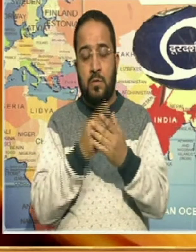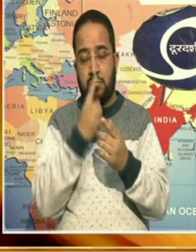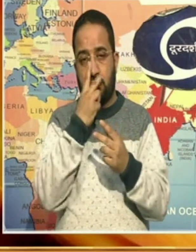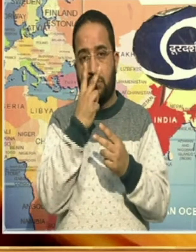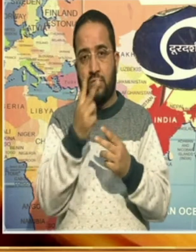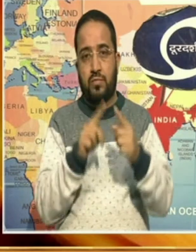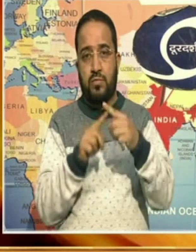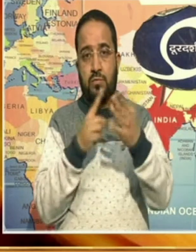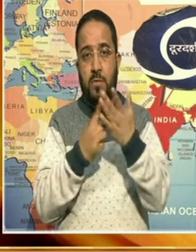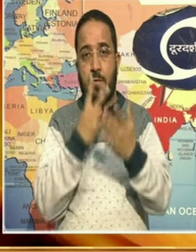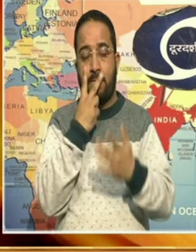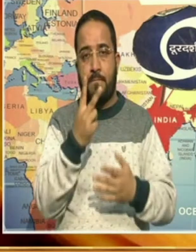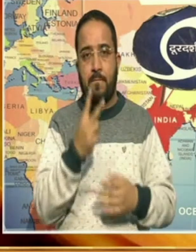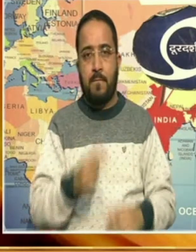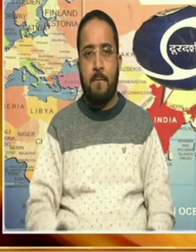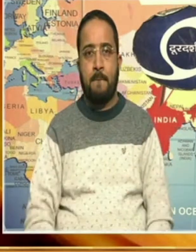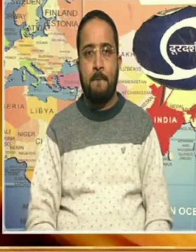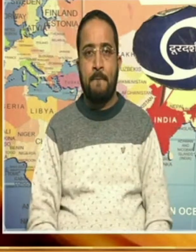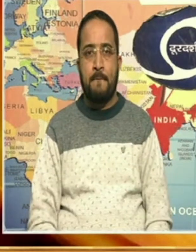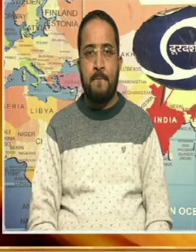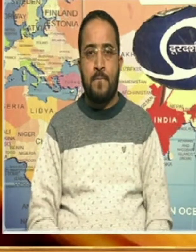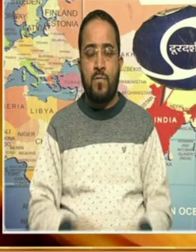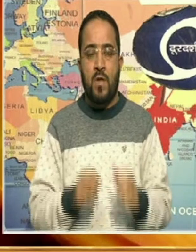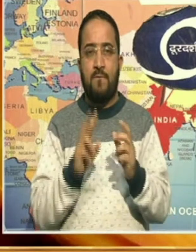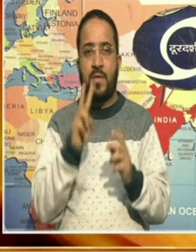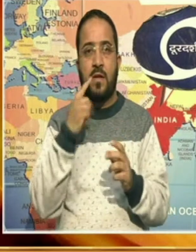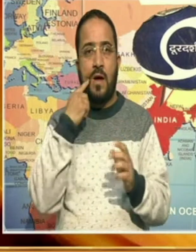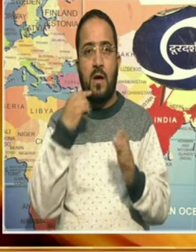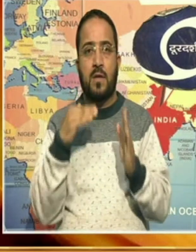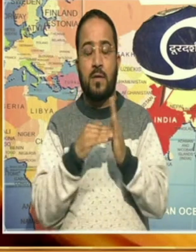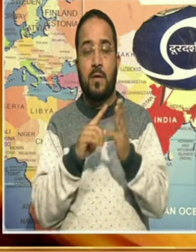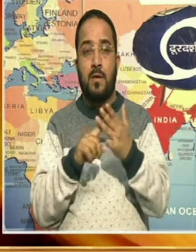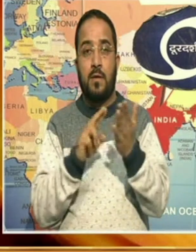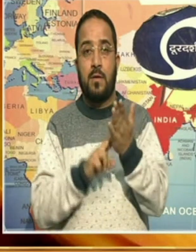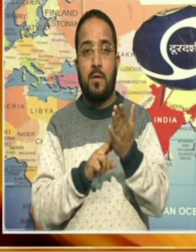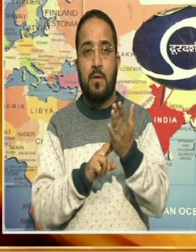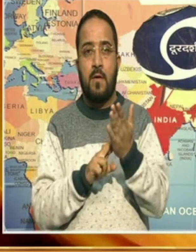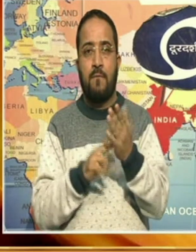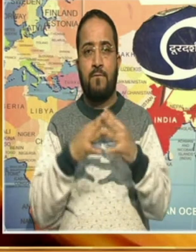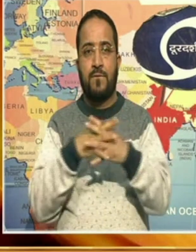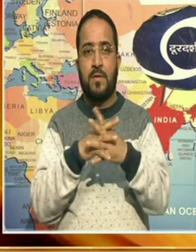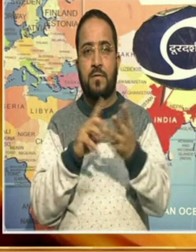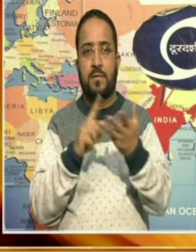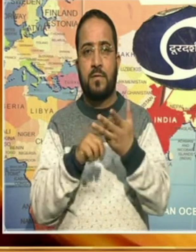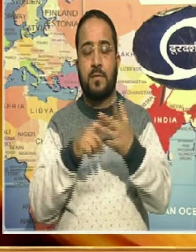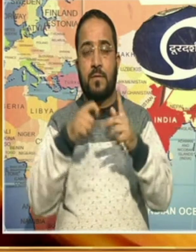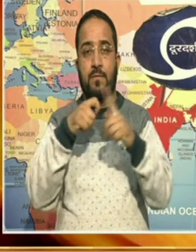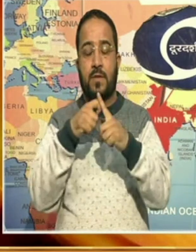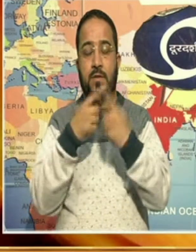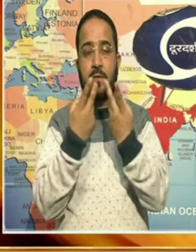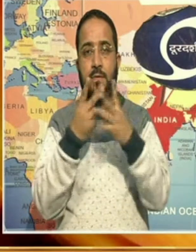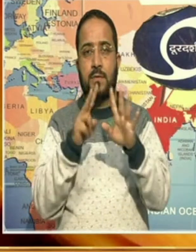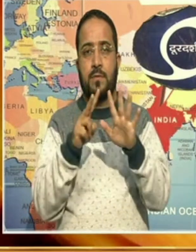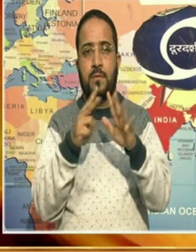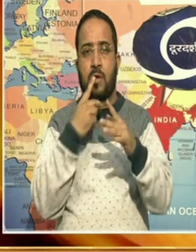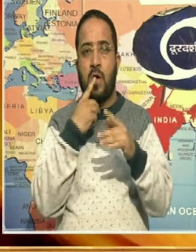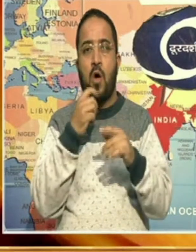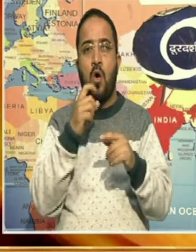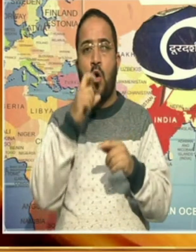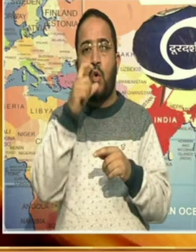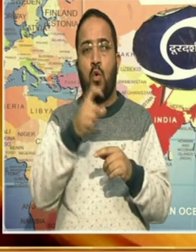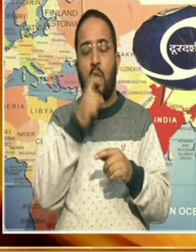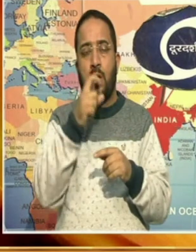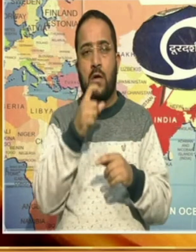ویجلینس بیداری ہفتہ منانے کے لیے انٹر کالیج